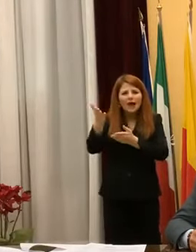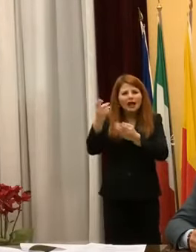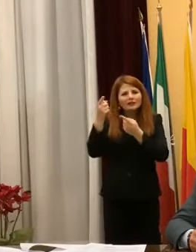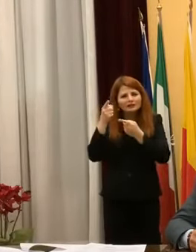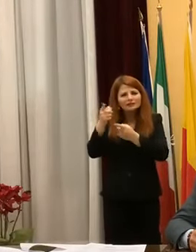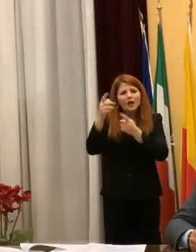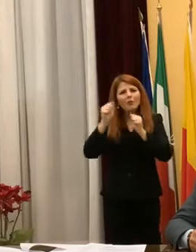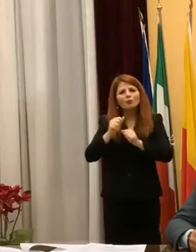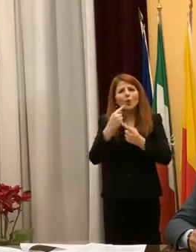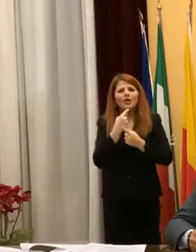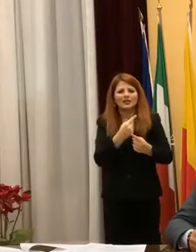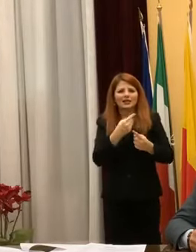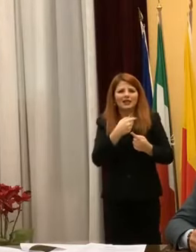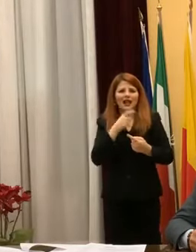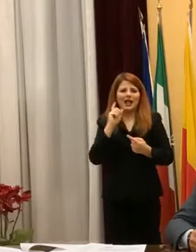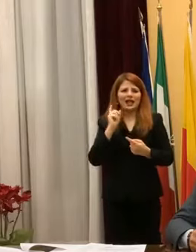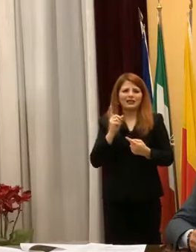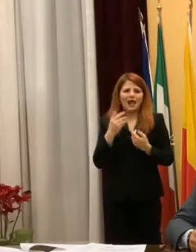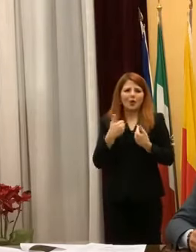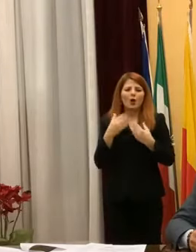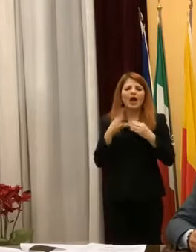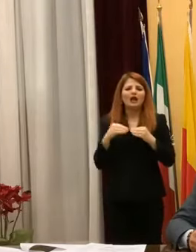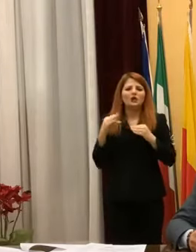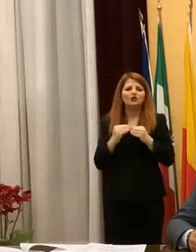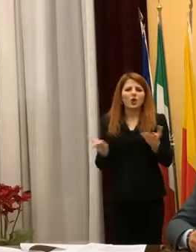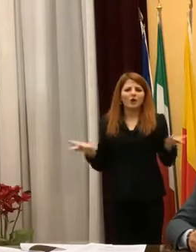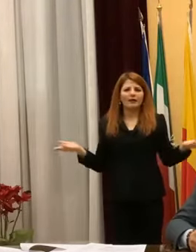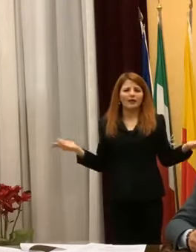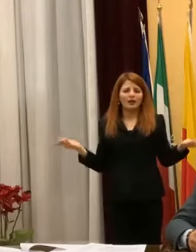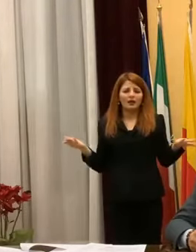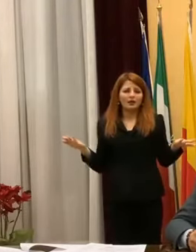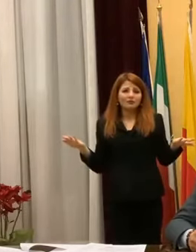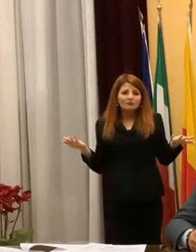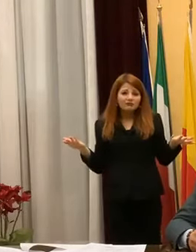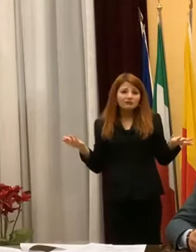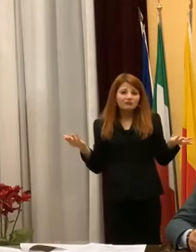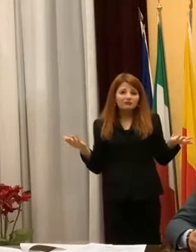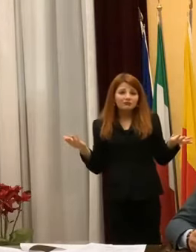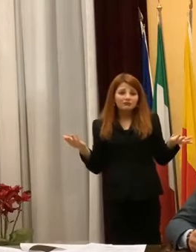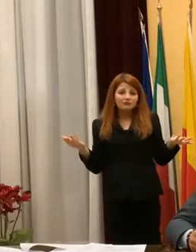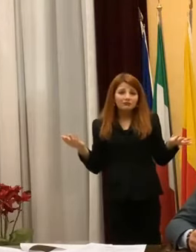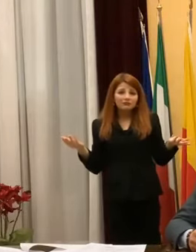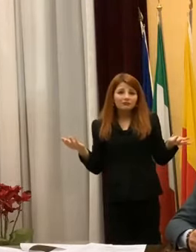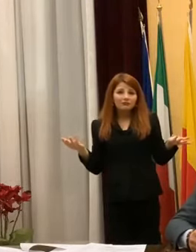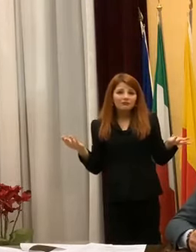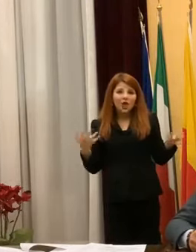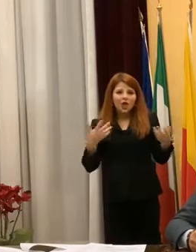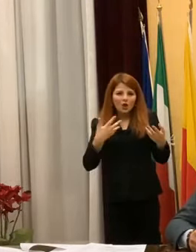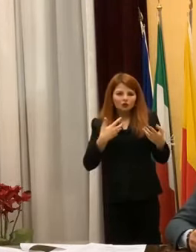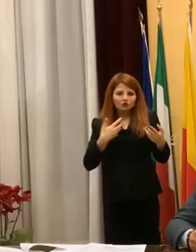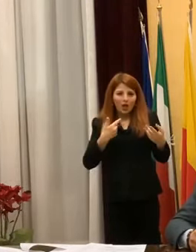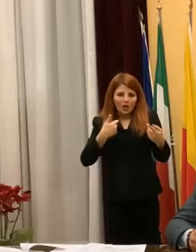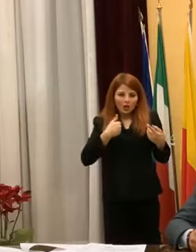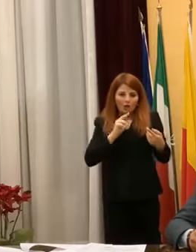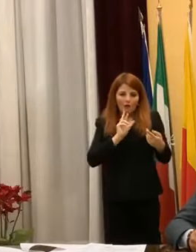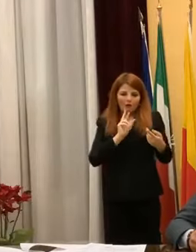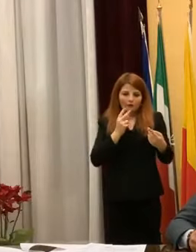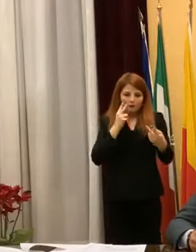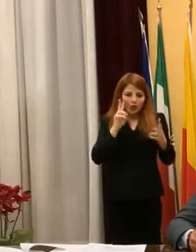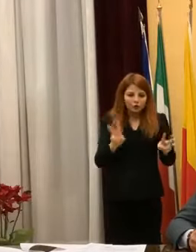che è stato trovato. Certo, forse lo poteva fare prima, ma aveva bisogno di tempo, magari un attimo